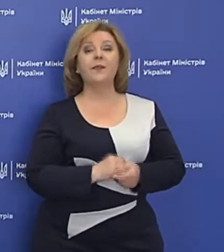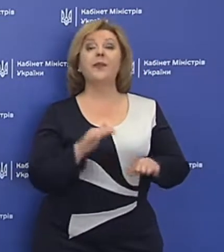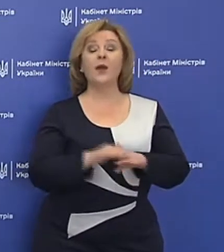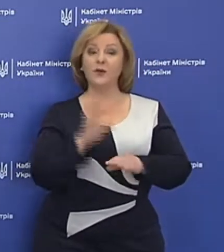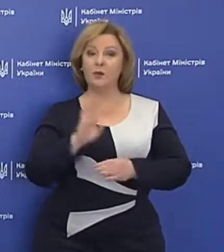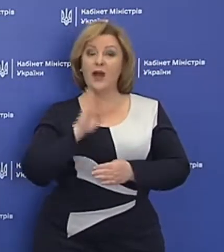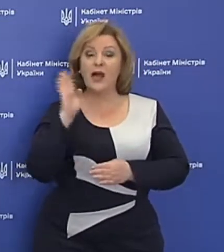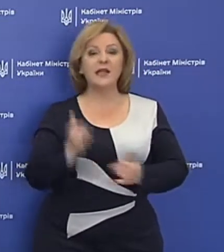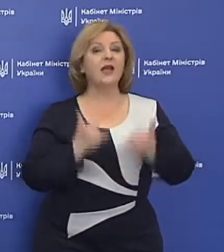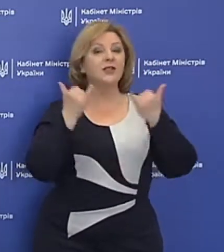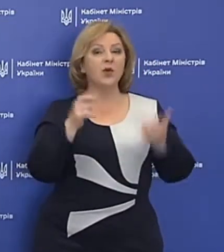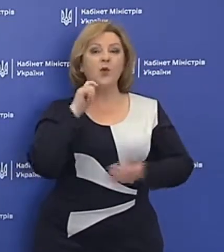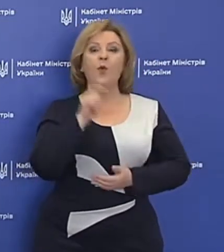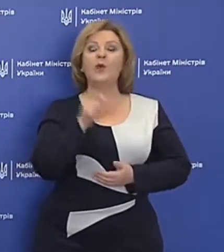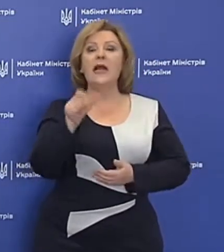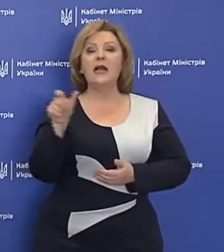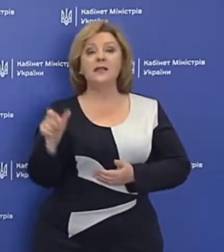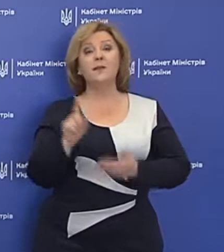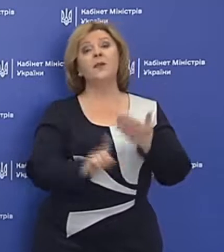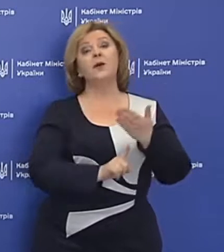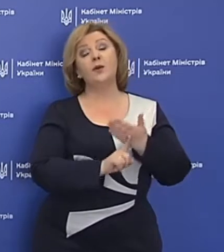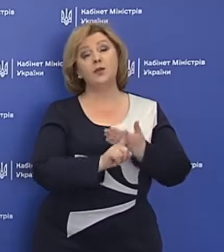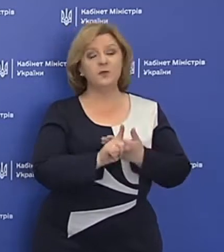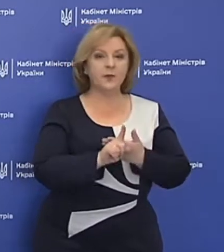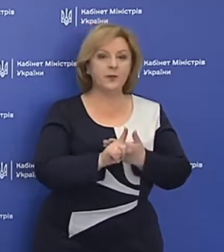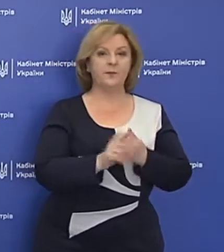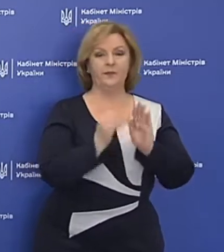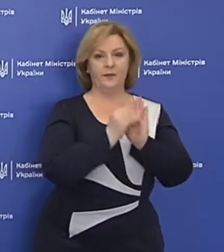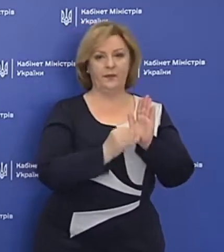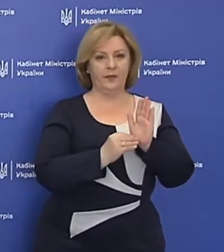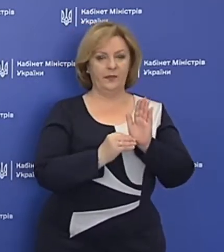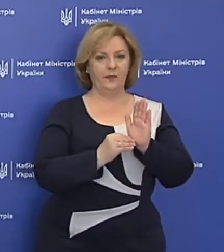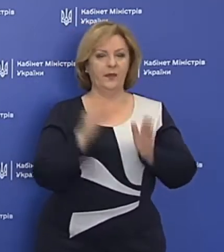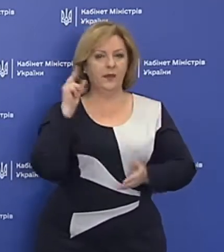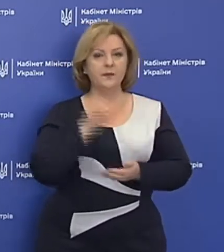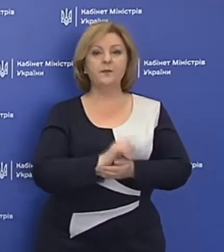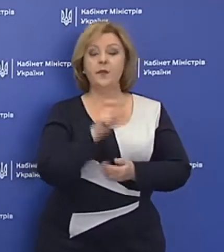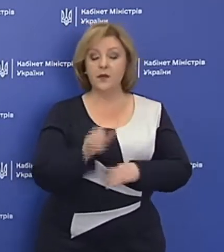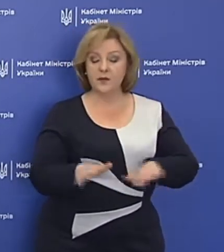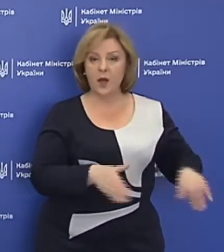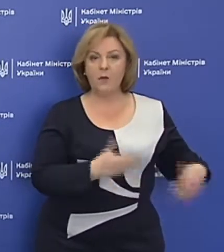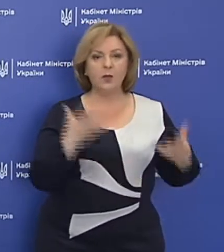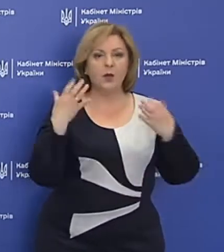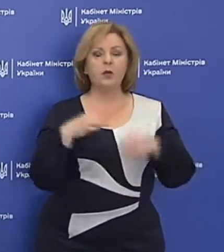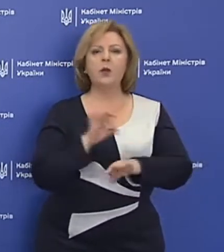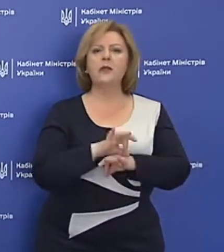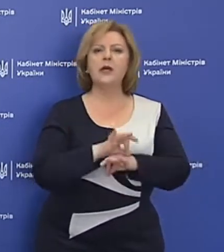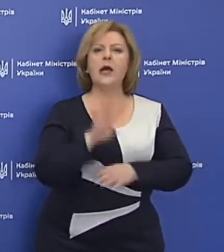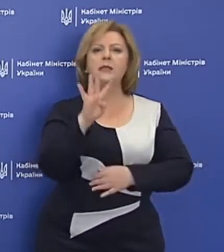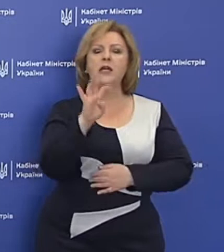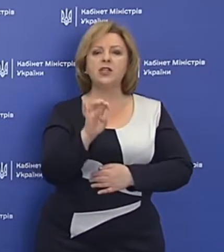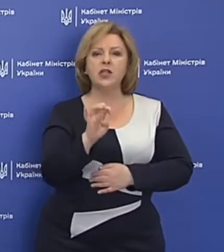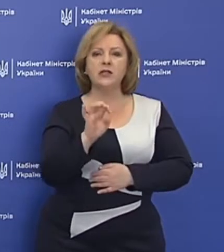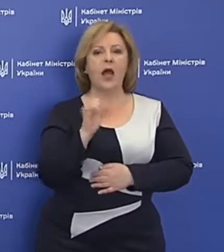Доброго ранку, шановні українці. Розпочнемо зі статистики. За минулу добу захворіла